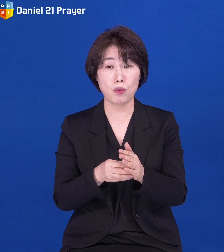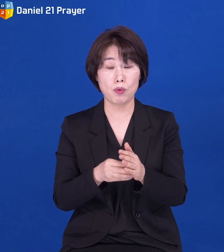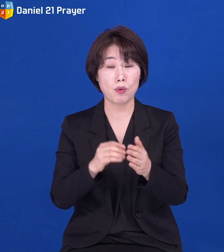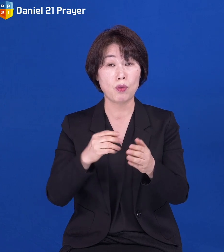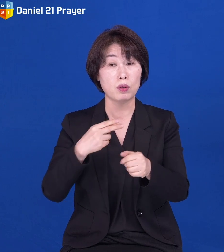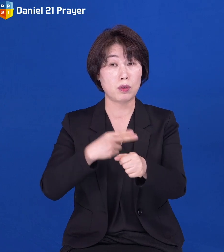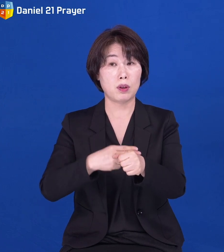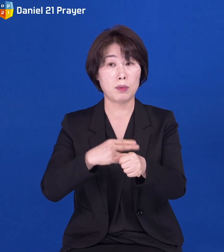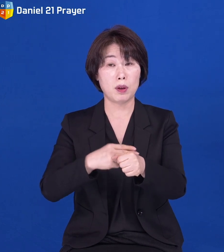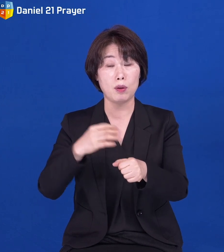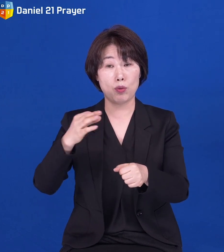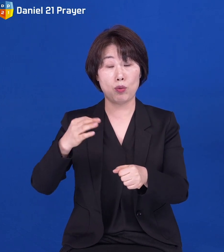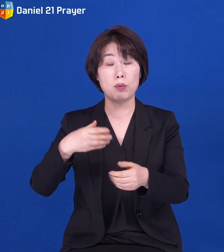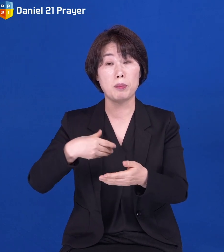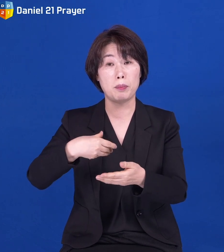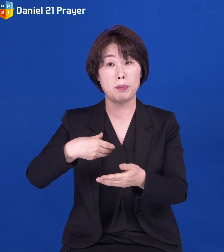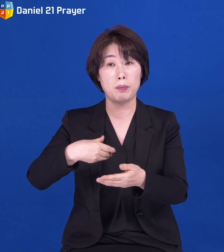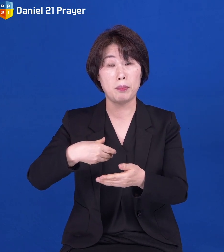그랬는데